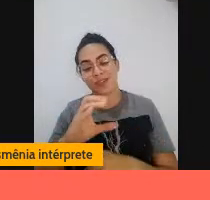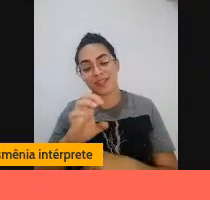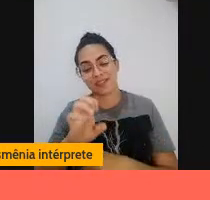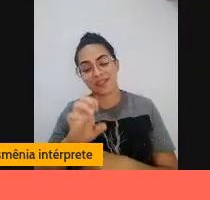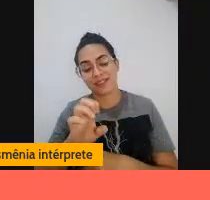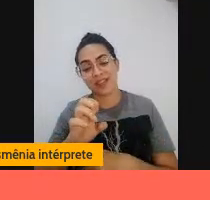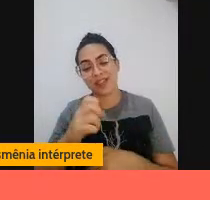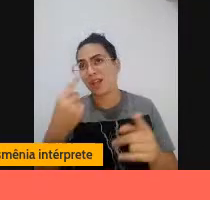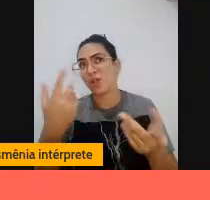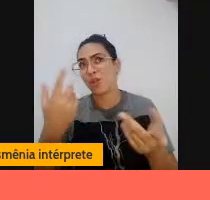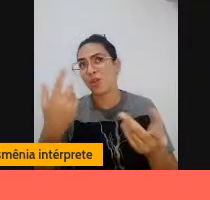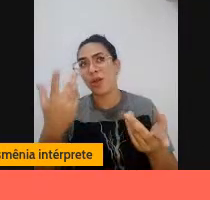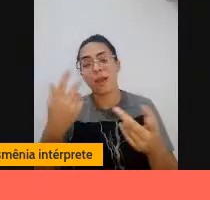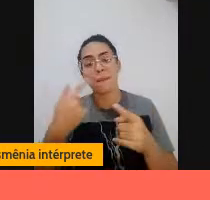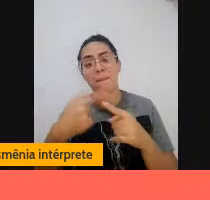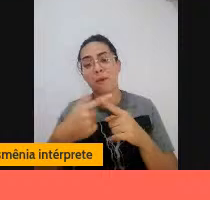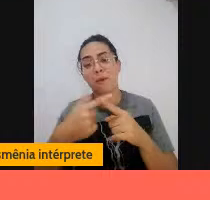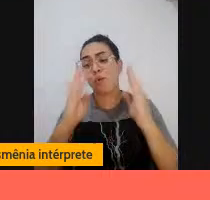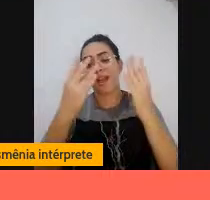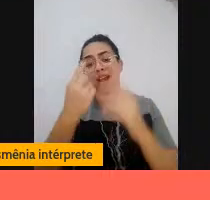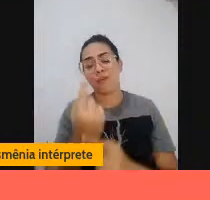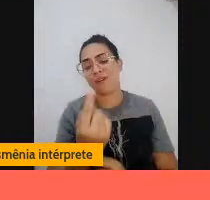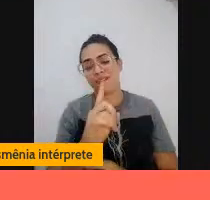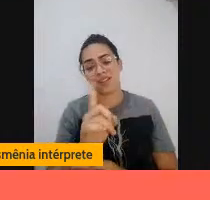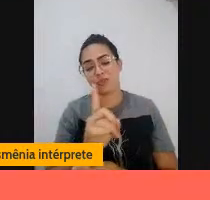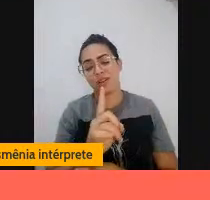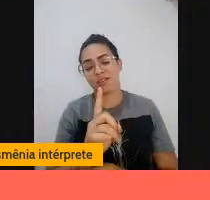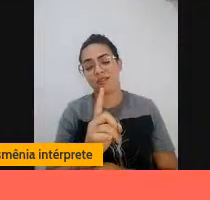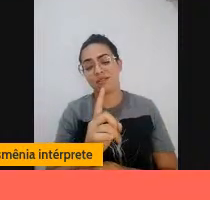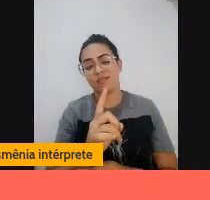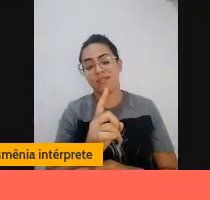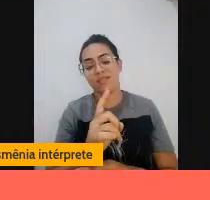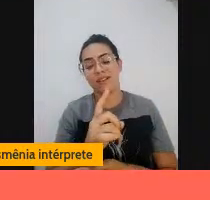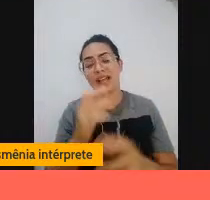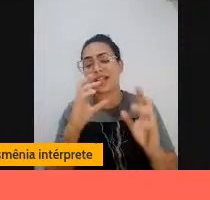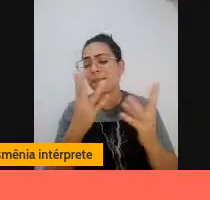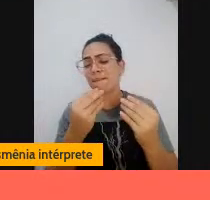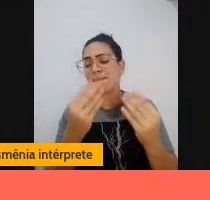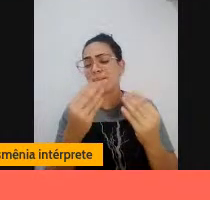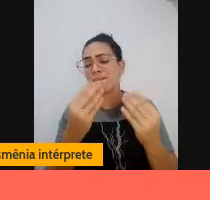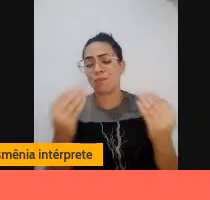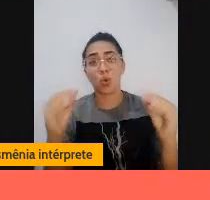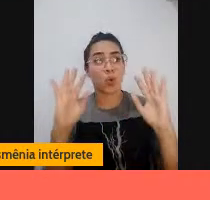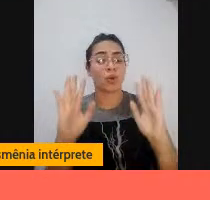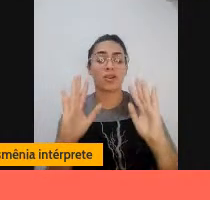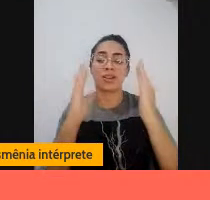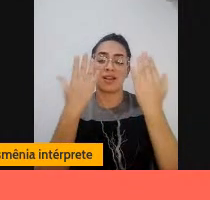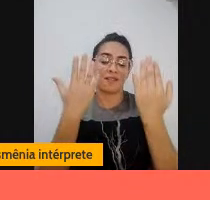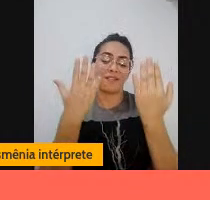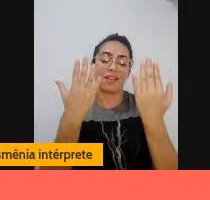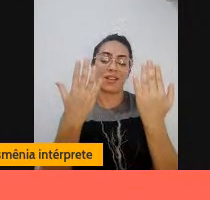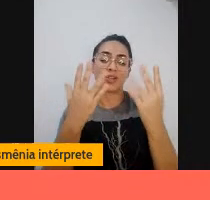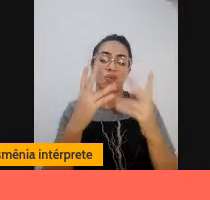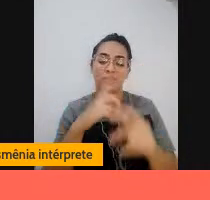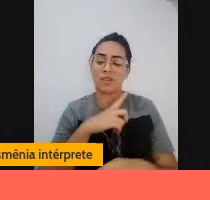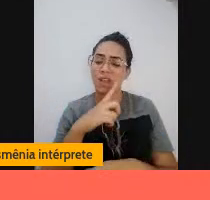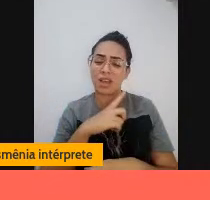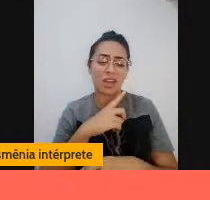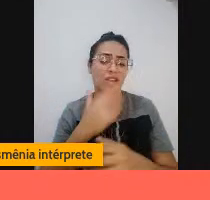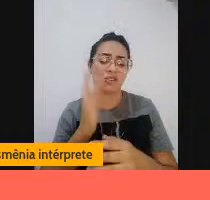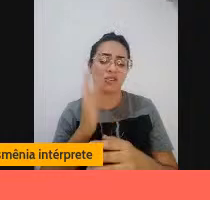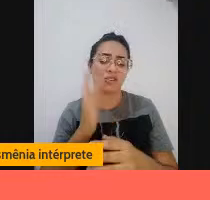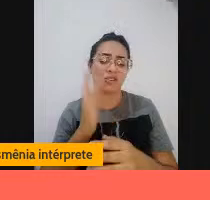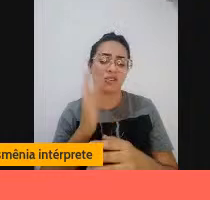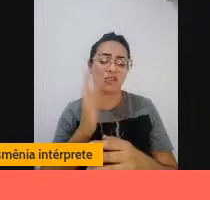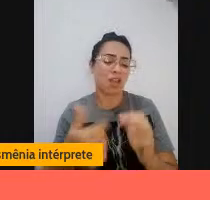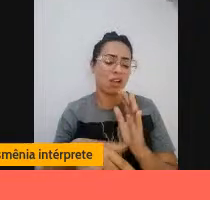foi mais um evento, porque evento por evento nós temos muitos. A professora Rita Cristiana disse, né?